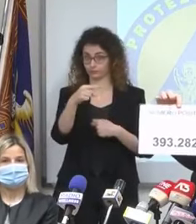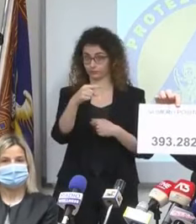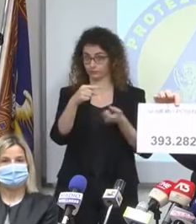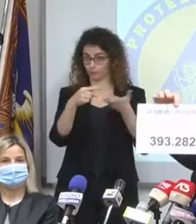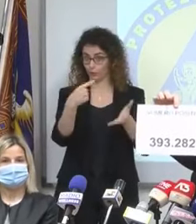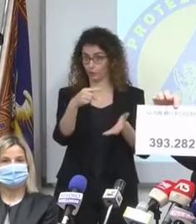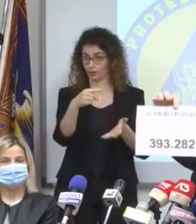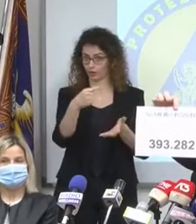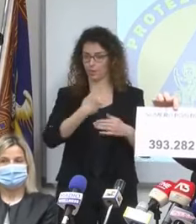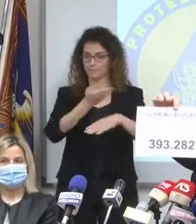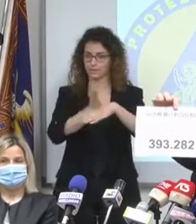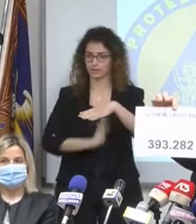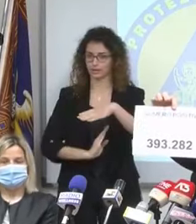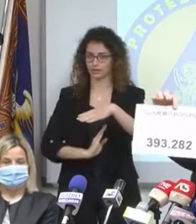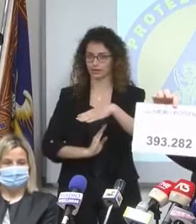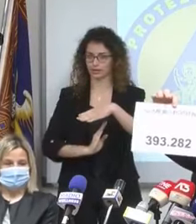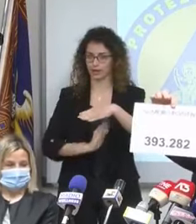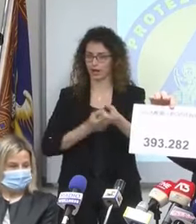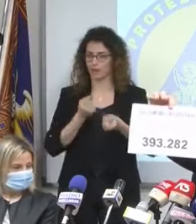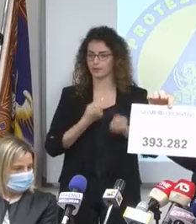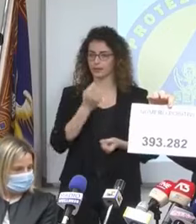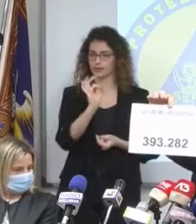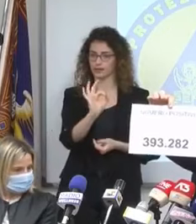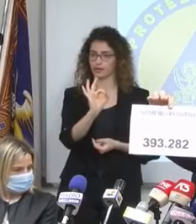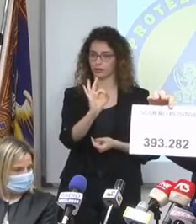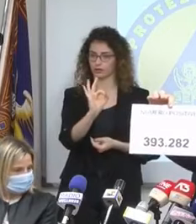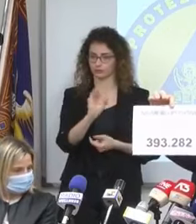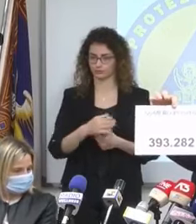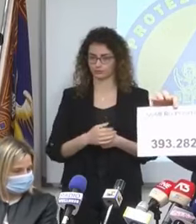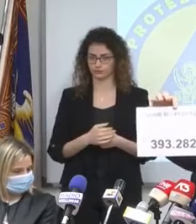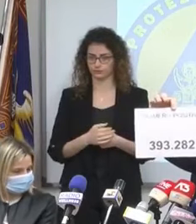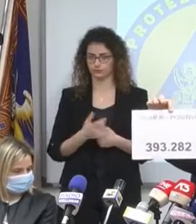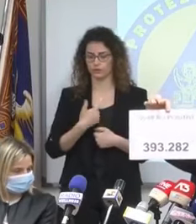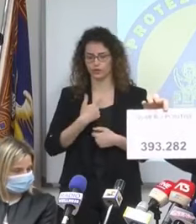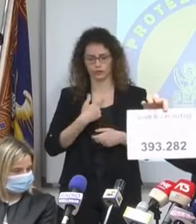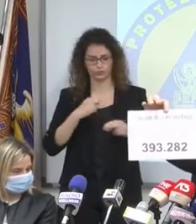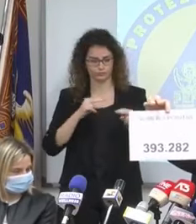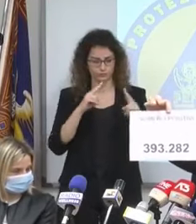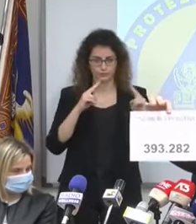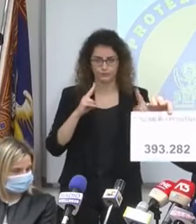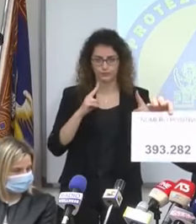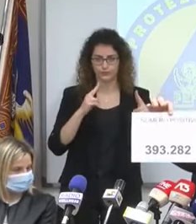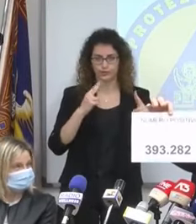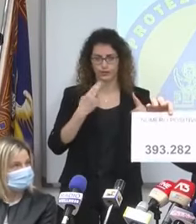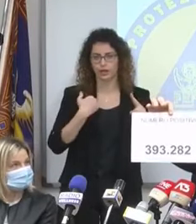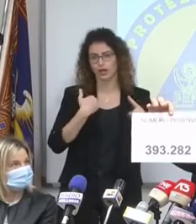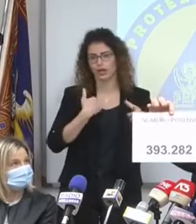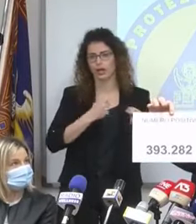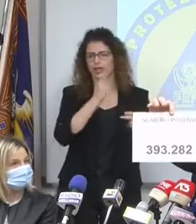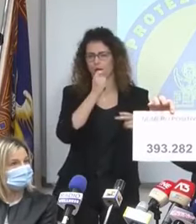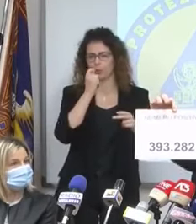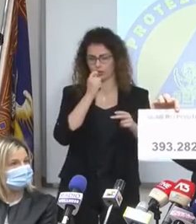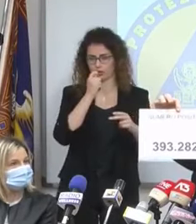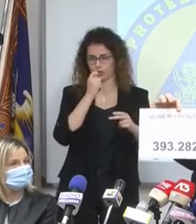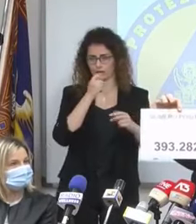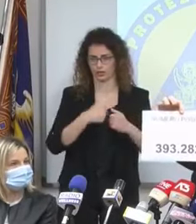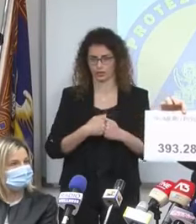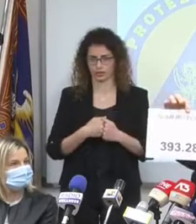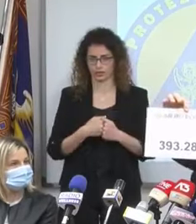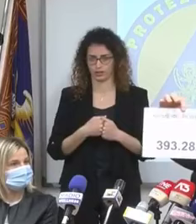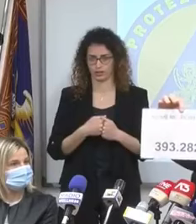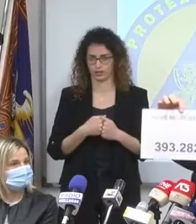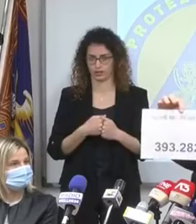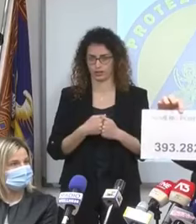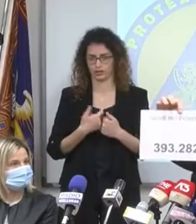voi considerate che metà non ha avuto sintomi. Cioè noi li abbiamo intercettati nei nostri contact tracing. Quindi